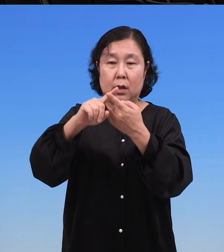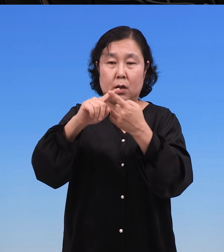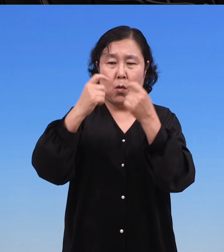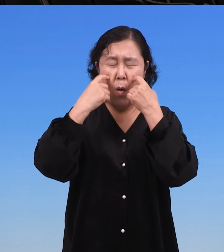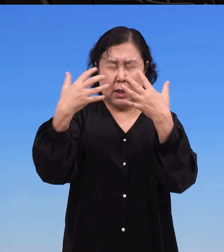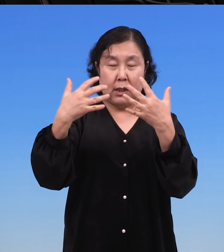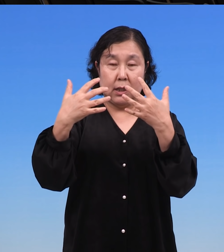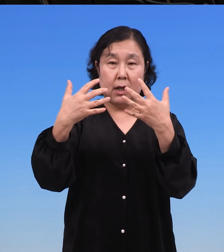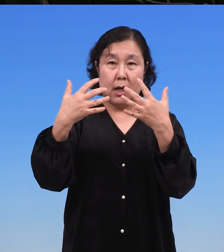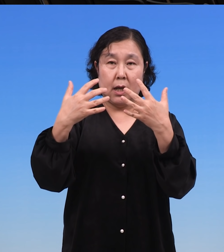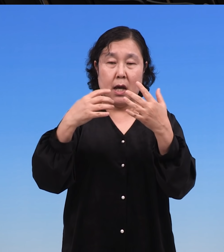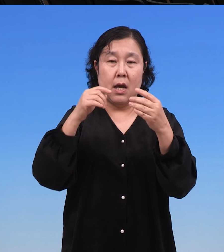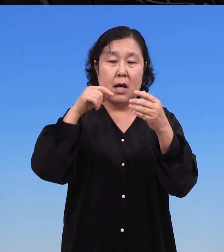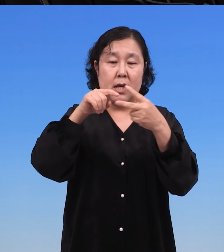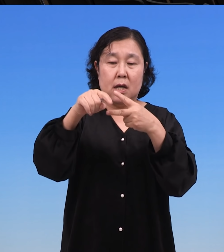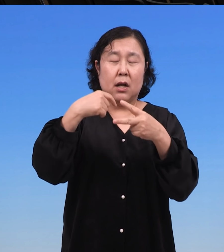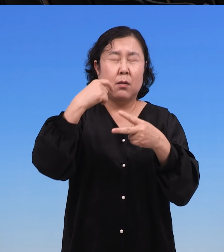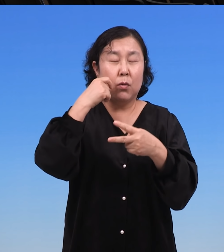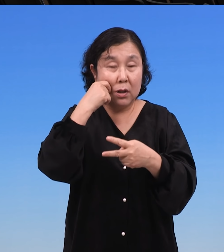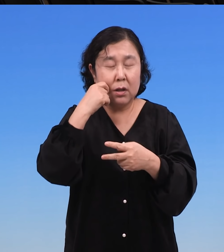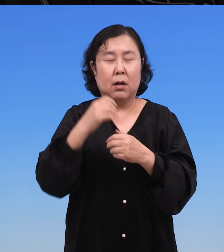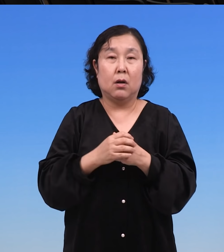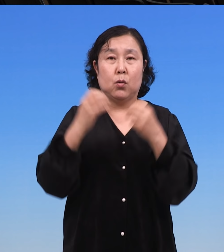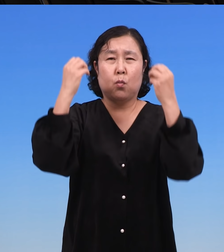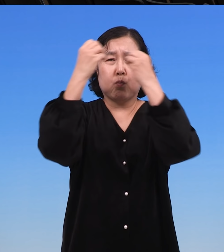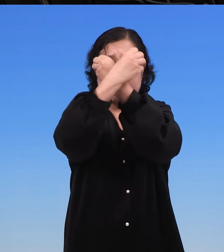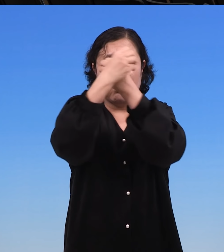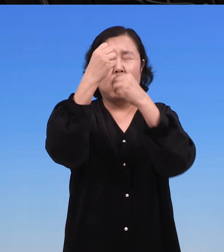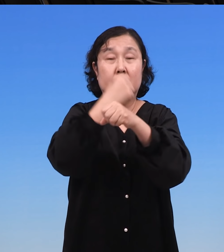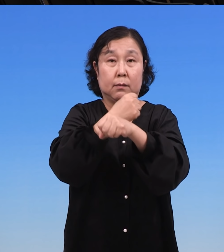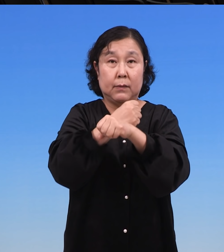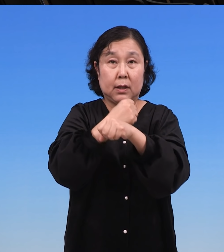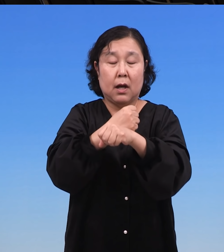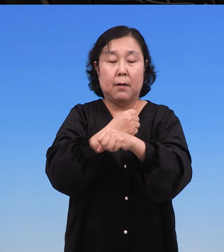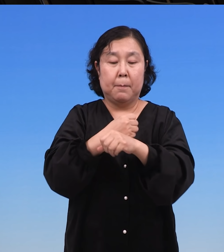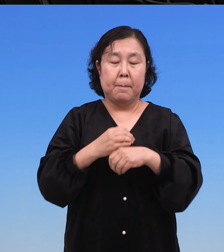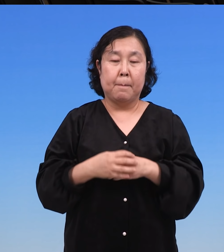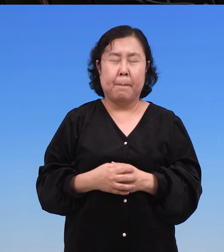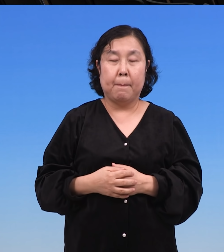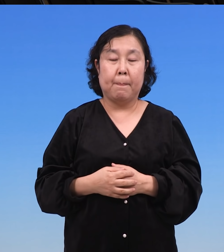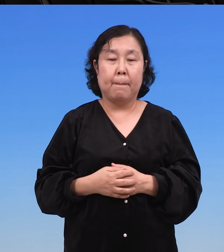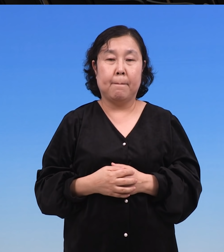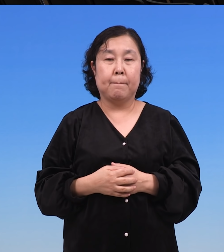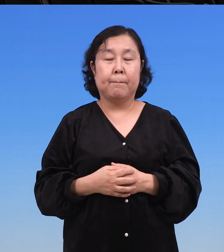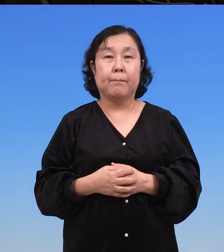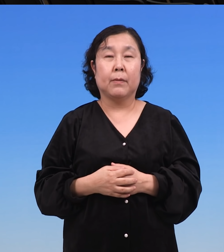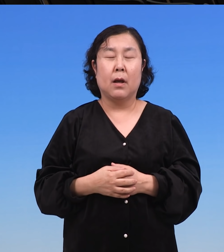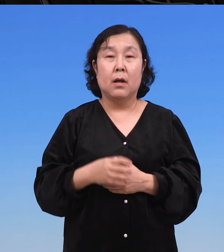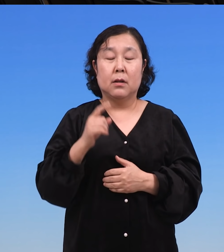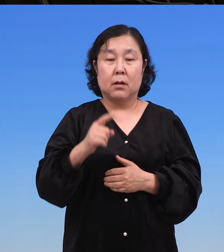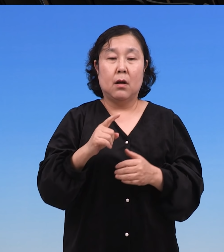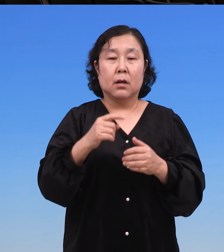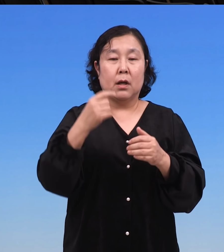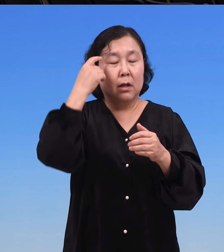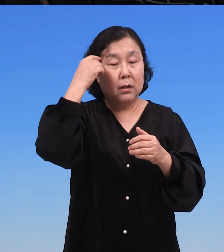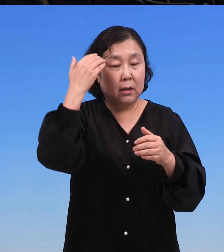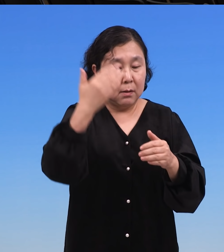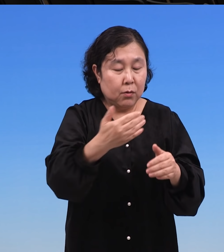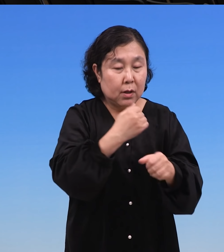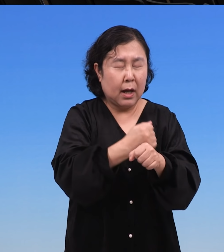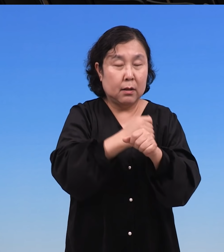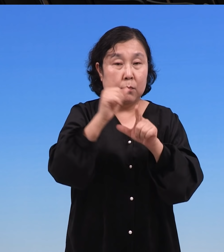있는 거 아닙니까? 그래서 사람을 보내가지고 예수님께 이런 질문을 던지는 걸 볼 수 있는데요. 저는 이런